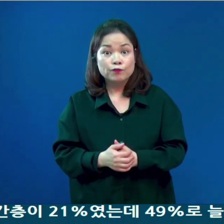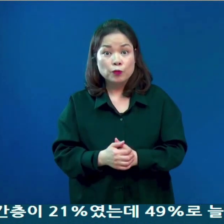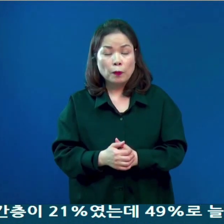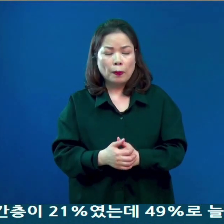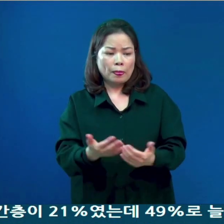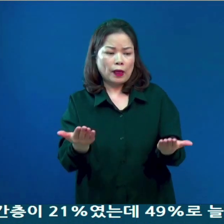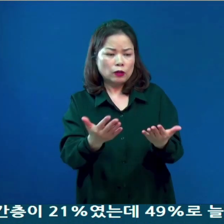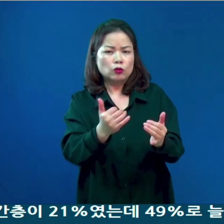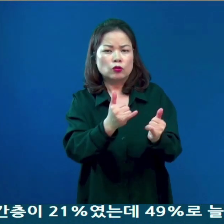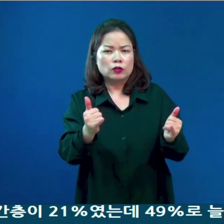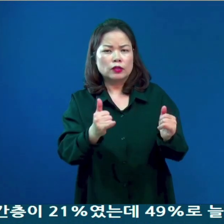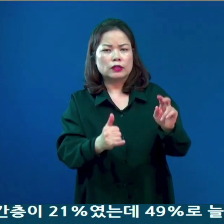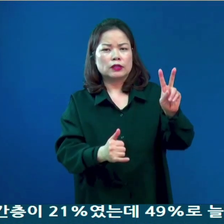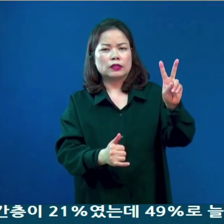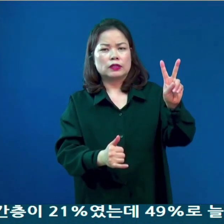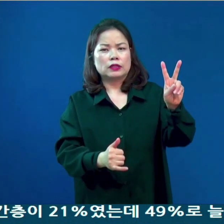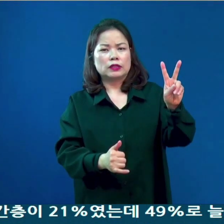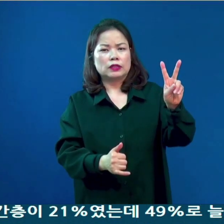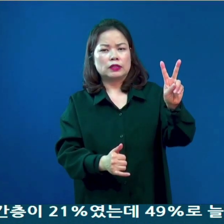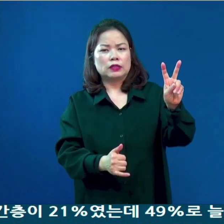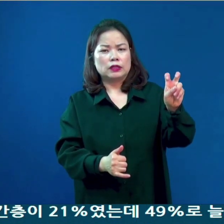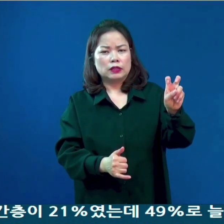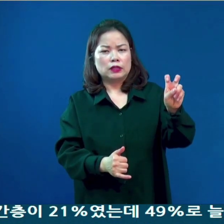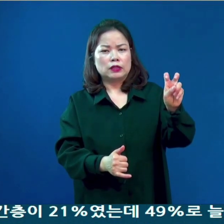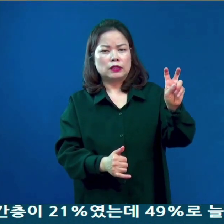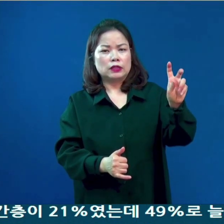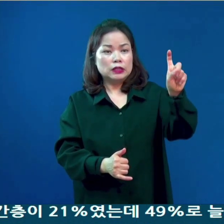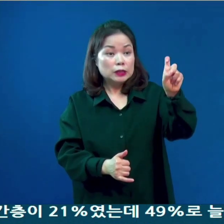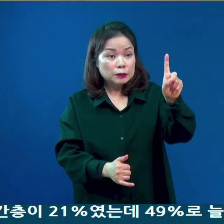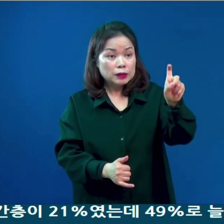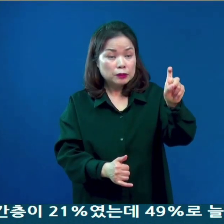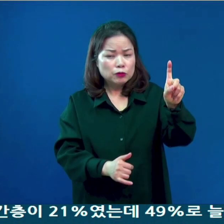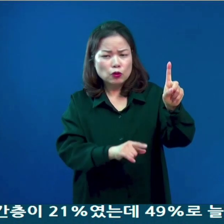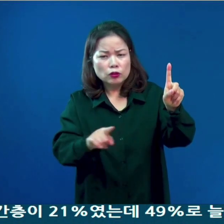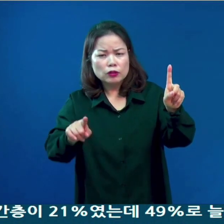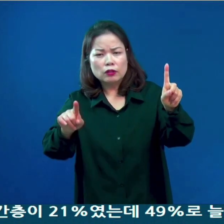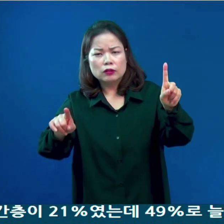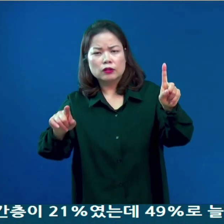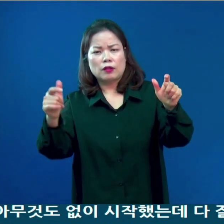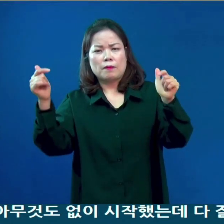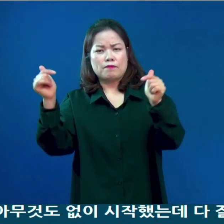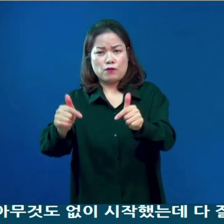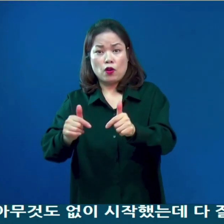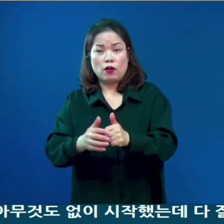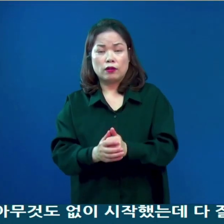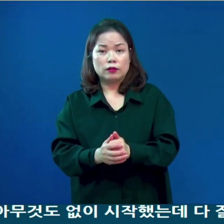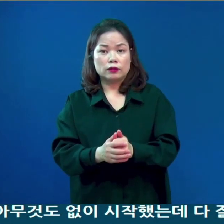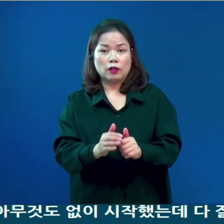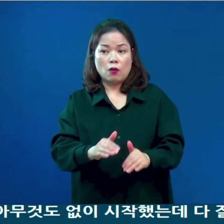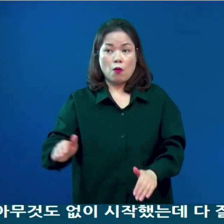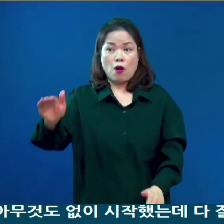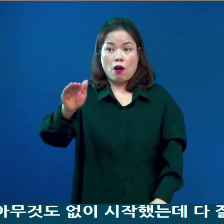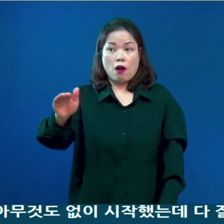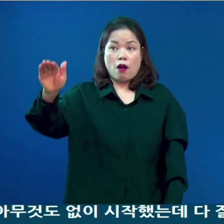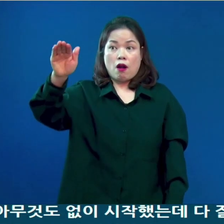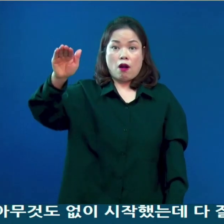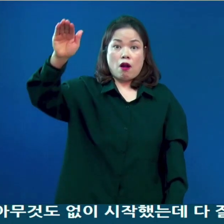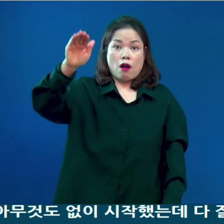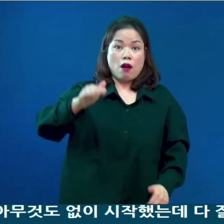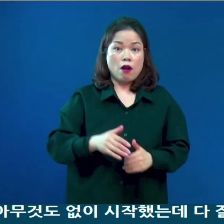근로계층도 11%에서 2.5%로 작아지고, 다 계층이 상승을 했습니다.